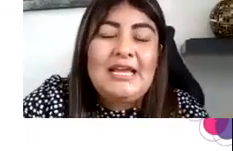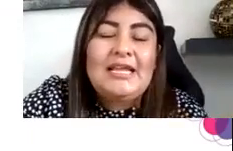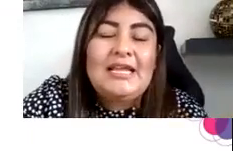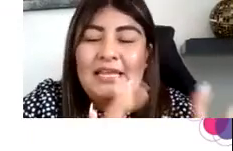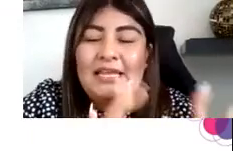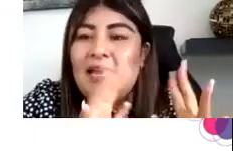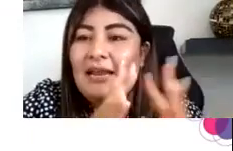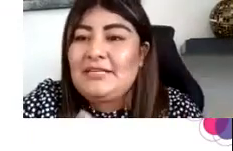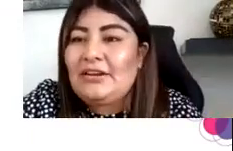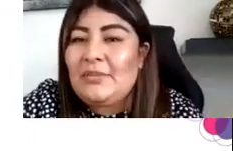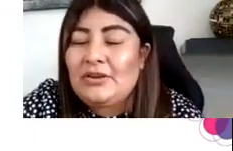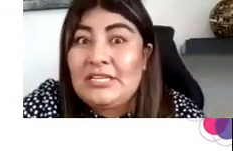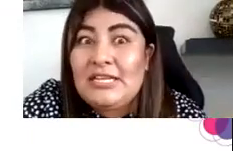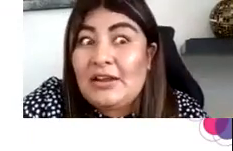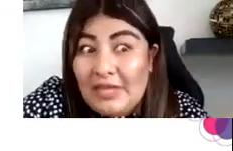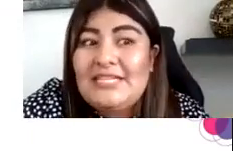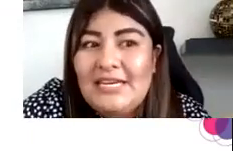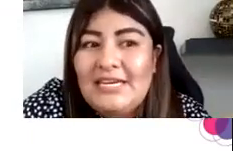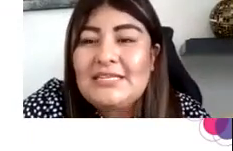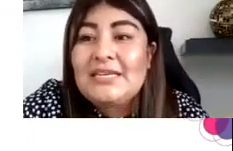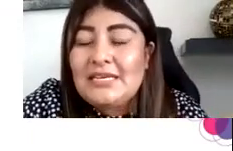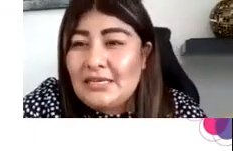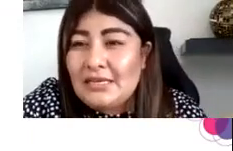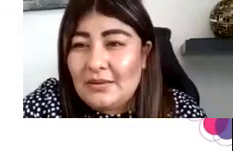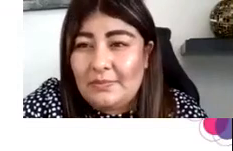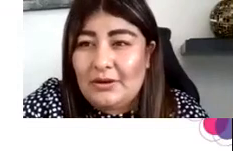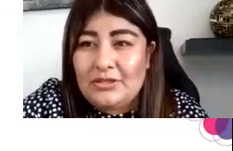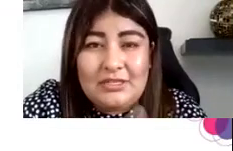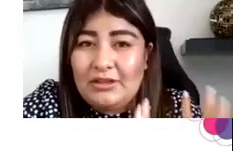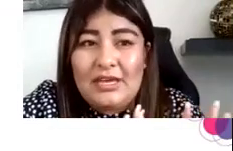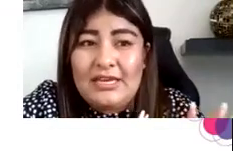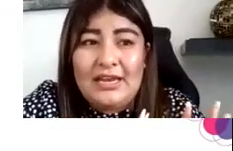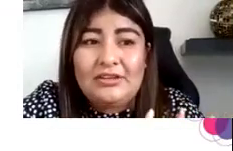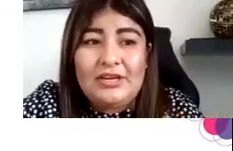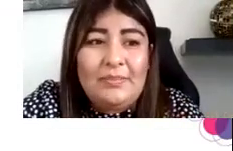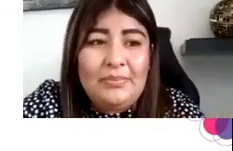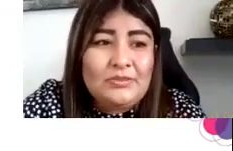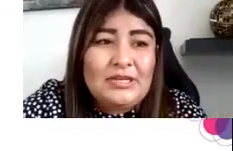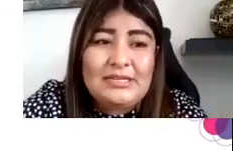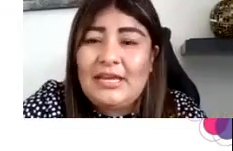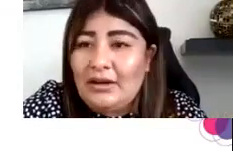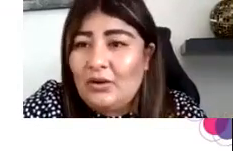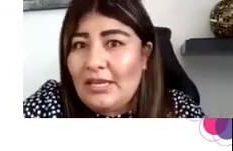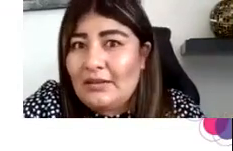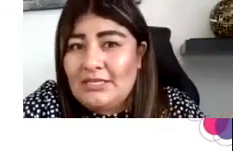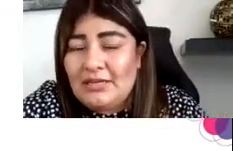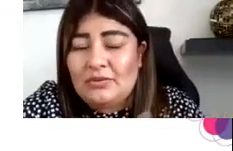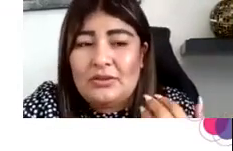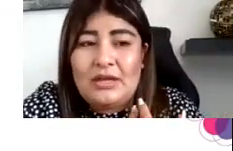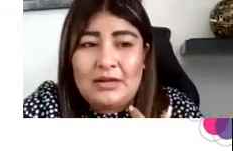de el abecedario en manos de lengua de señas. Pero si no hay duda ya en la teoría, podemos avanzar. ¿O alguien más tiene alguna duda al